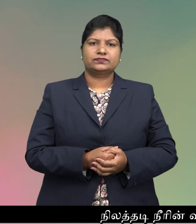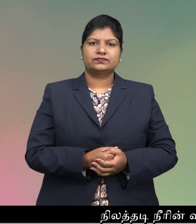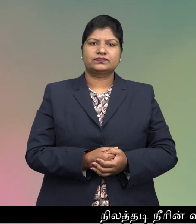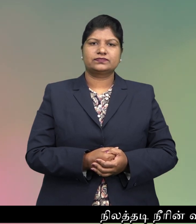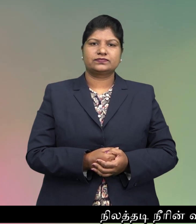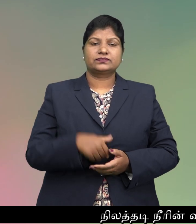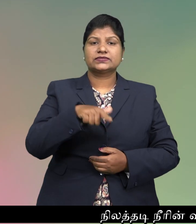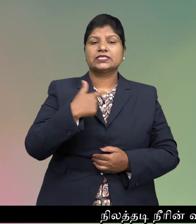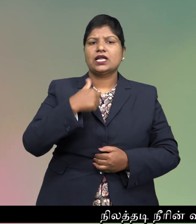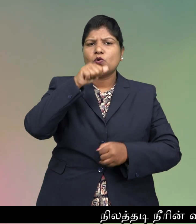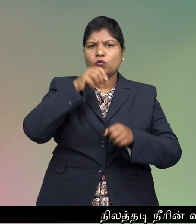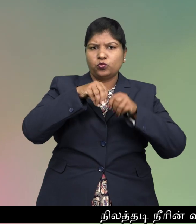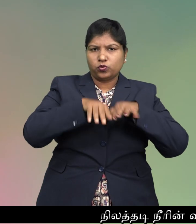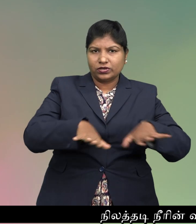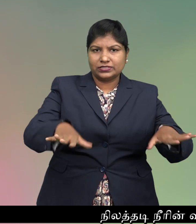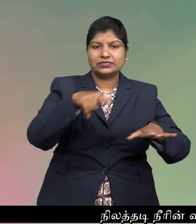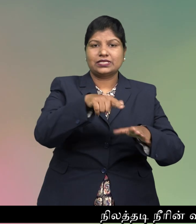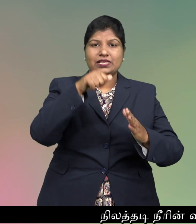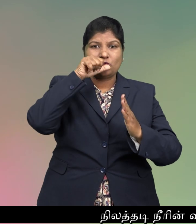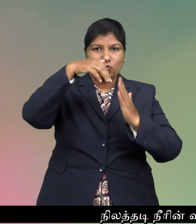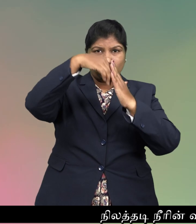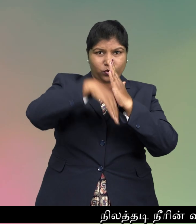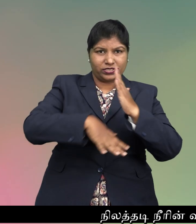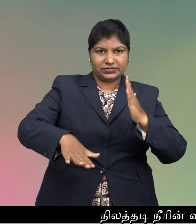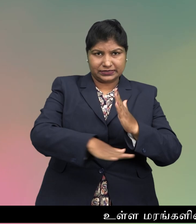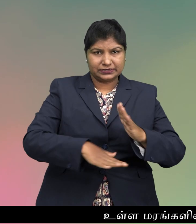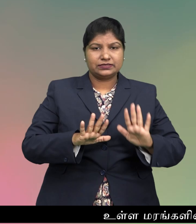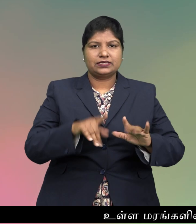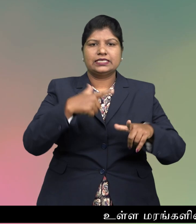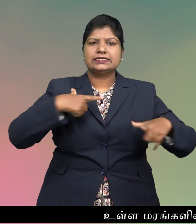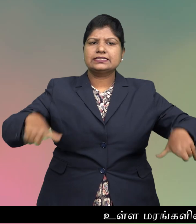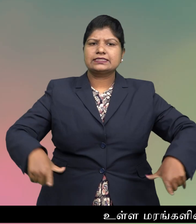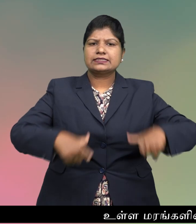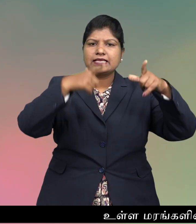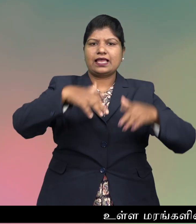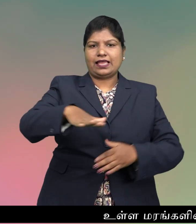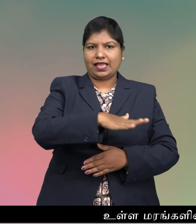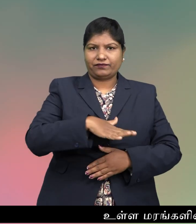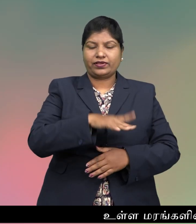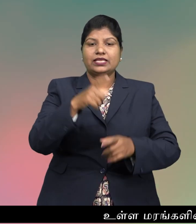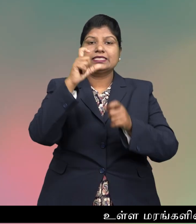நிலத்தடி நீரின் வரத்து நீர்பிடிப்பு பகுதிகளில் உள்ள மரங்களின் படலத்தை பொறுத்தது.